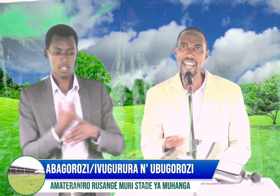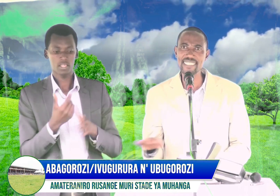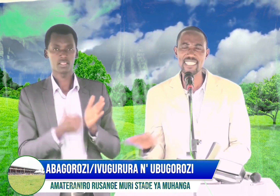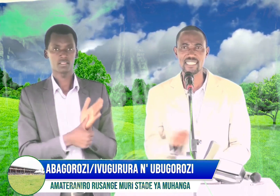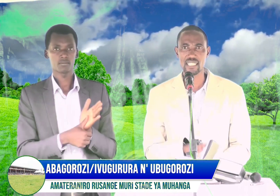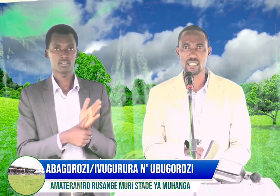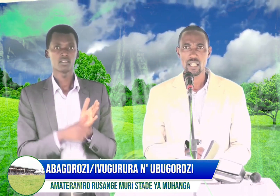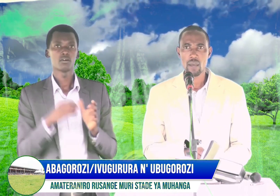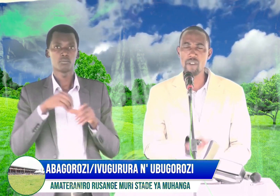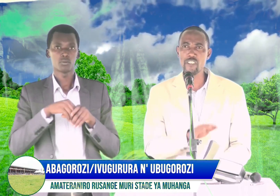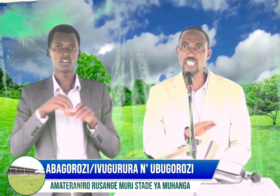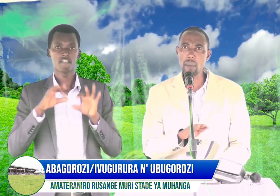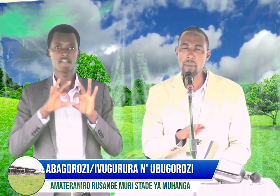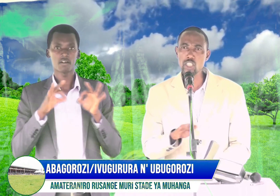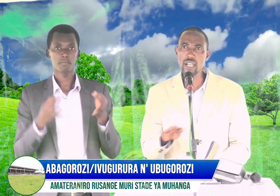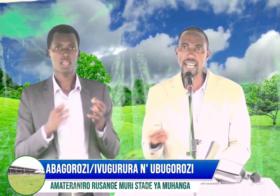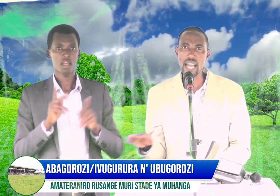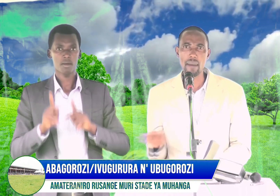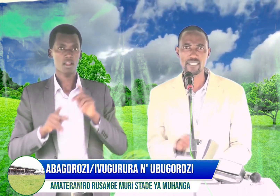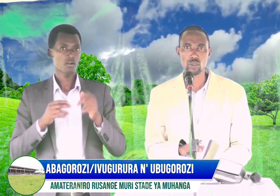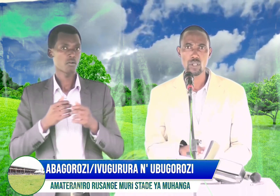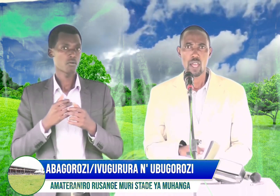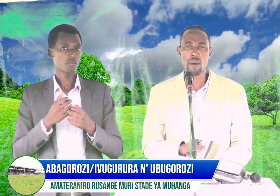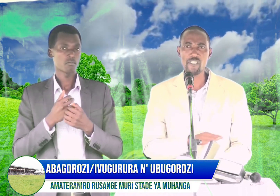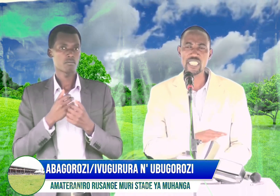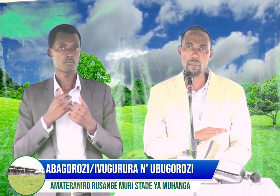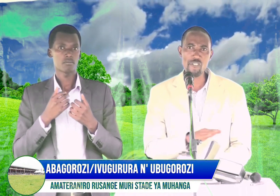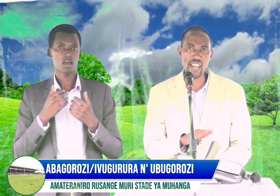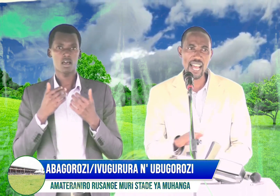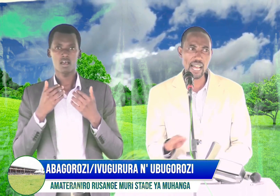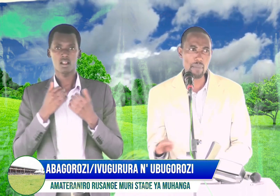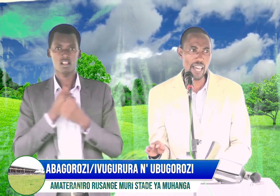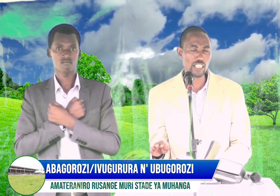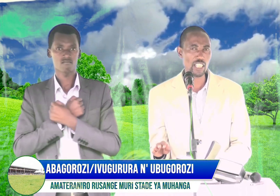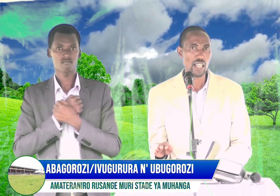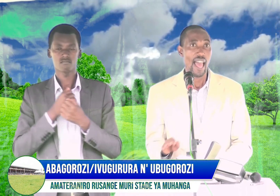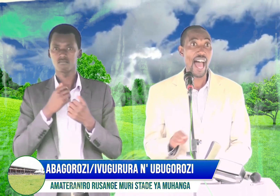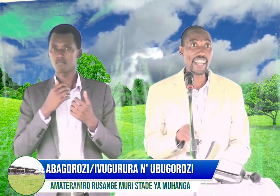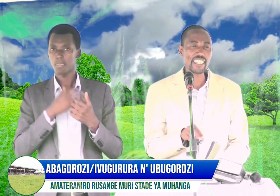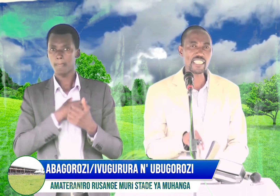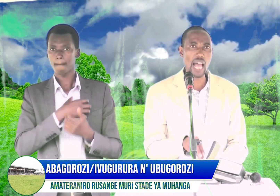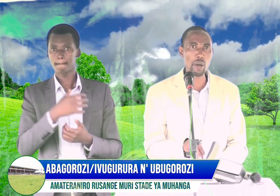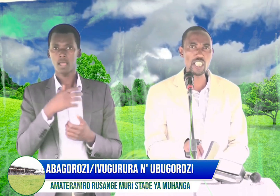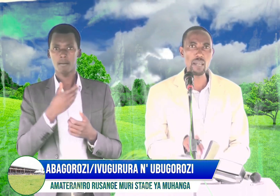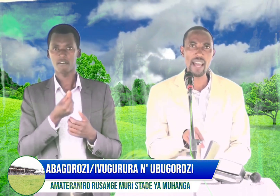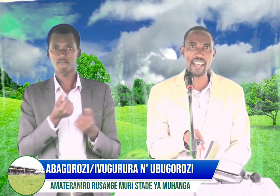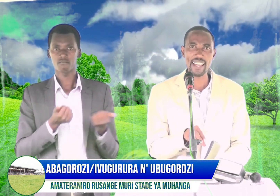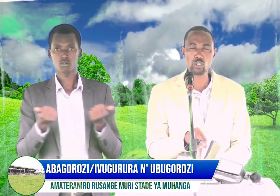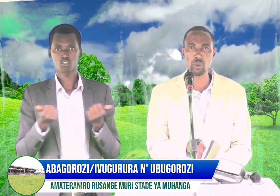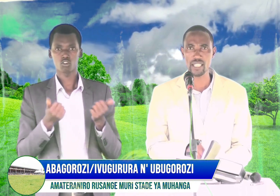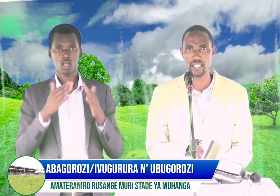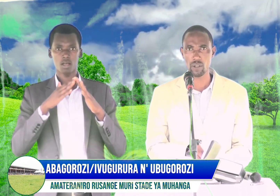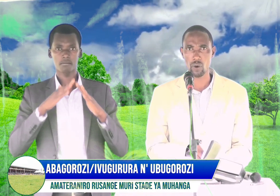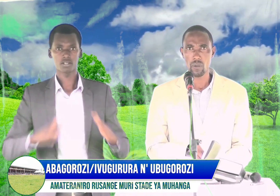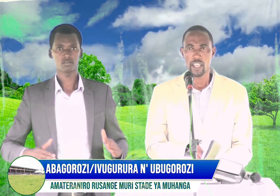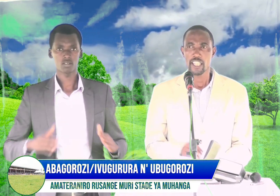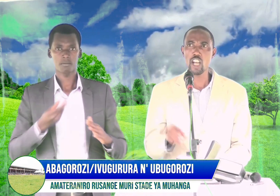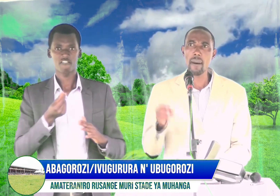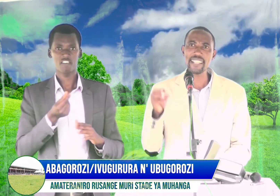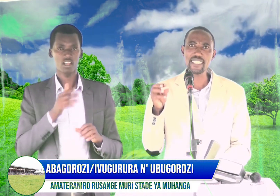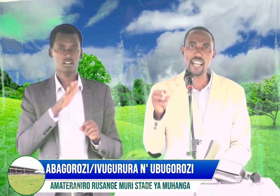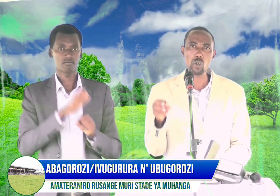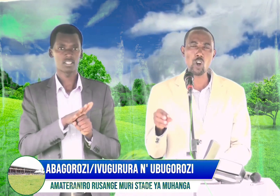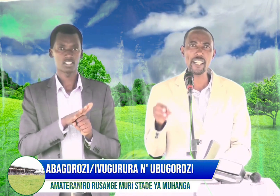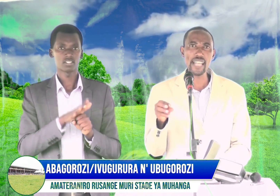bose barakize, bafite amamodoka n'amazu, bafite amafaranga menshi. Ariko ijambo ry'Imana riratubwiye ngo